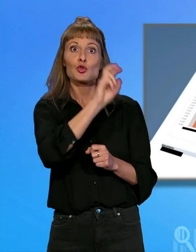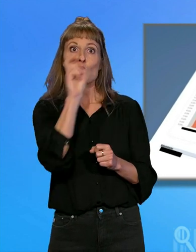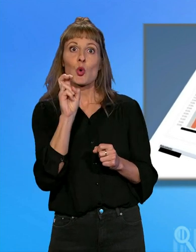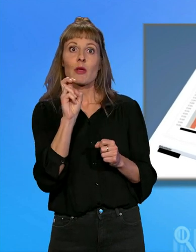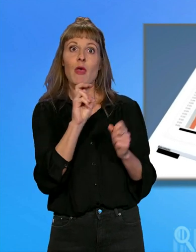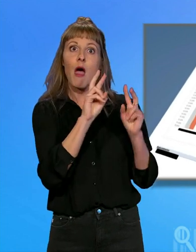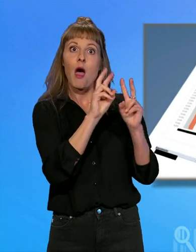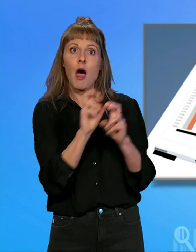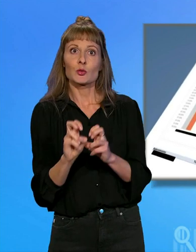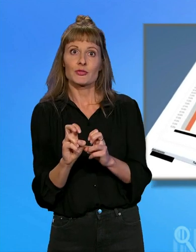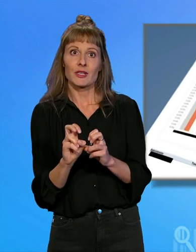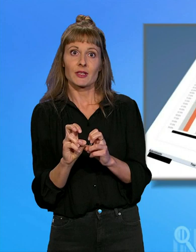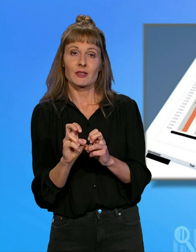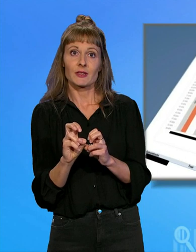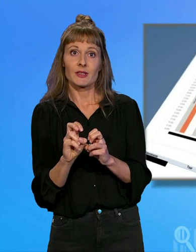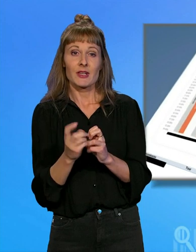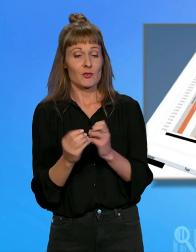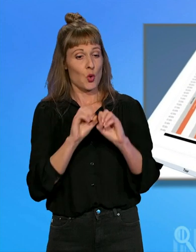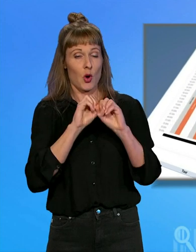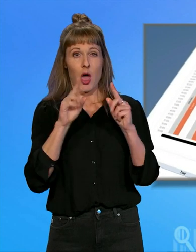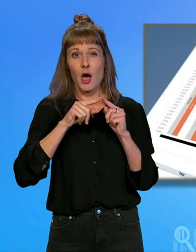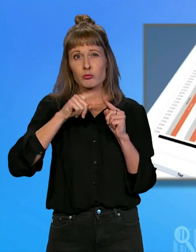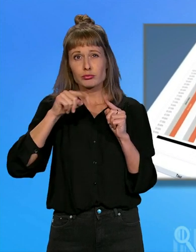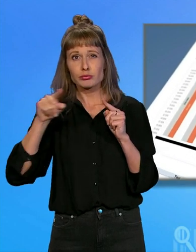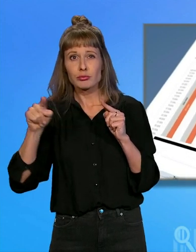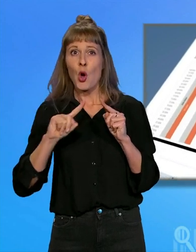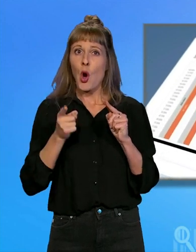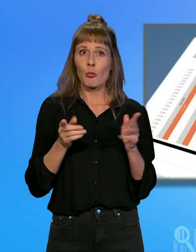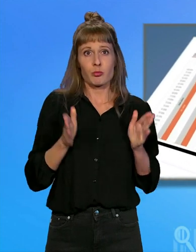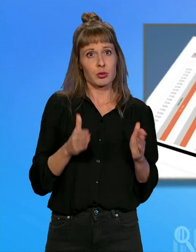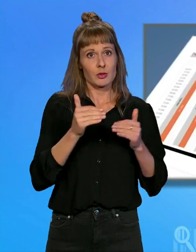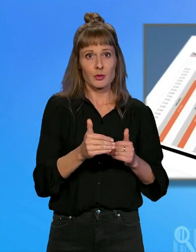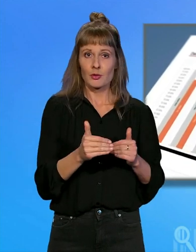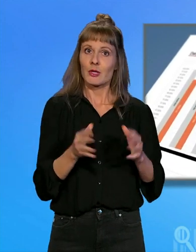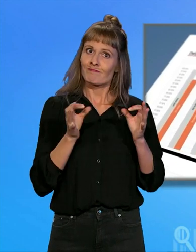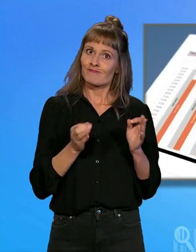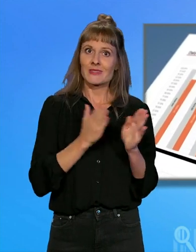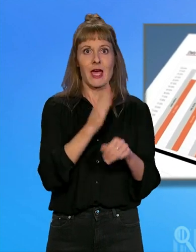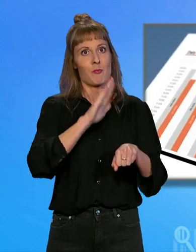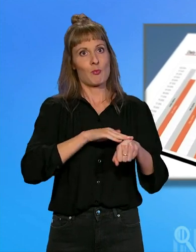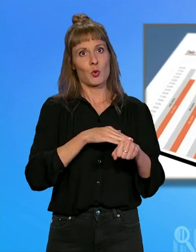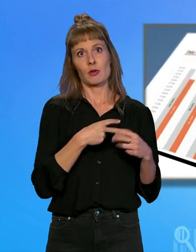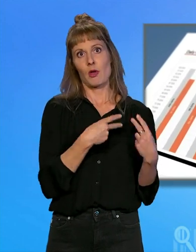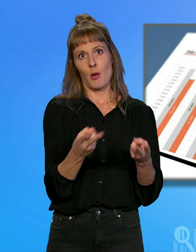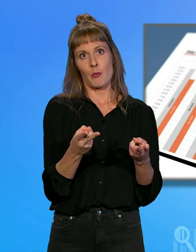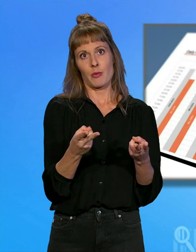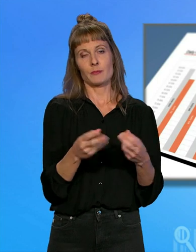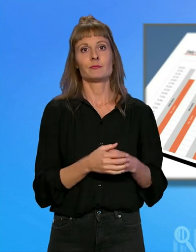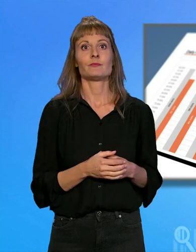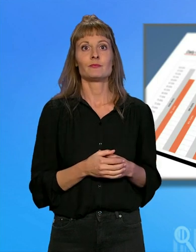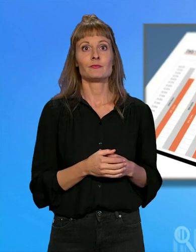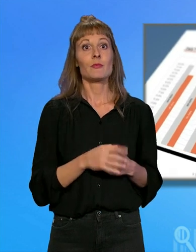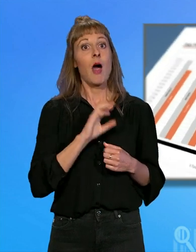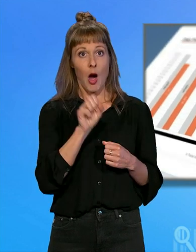genau nach dem Komma analysiert DPD, ob die Pakete im vorgegebenen Zeitfenster abgeliefert wurden.